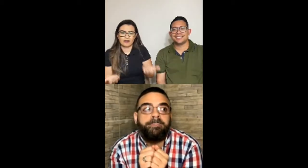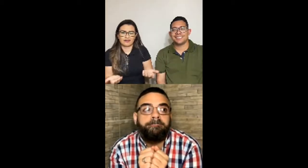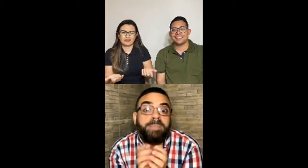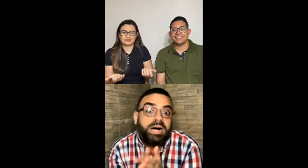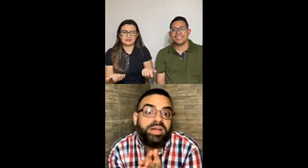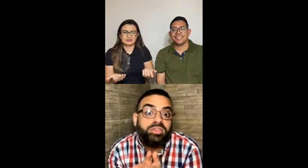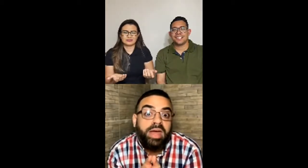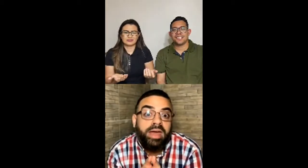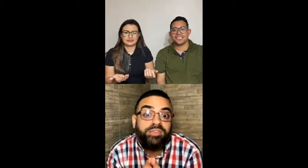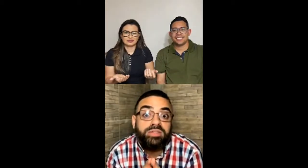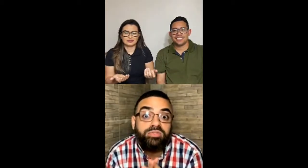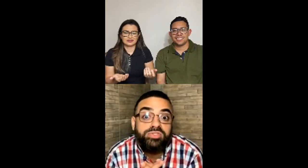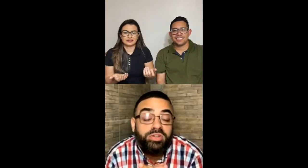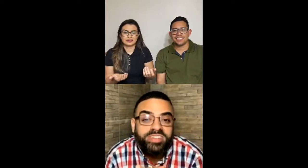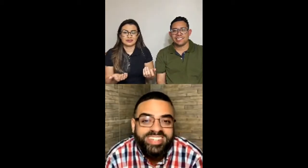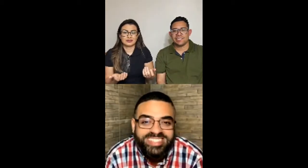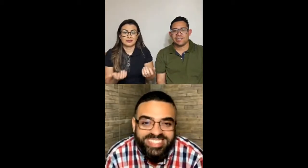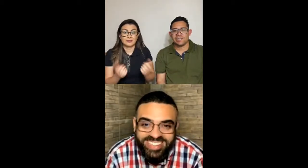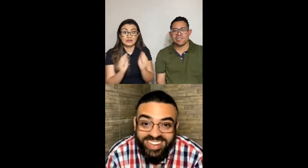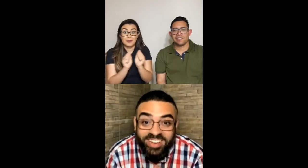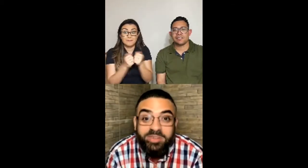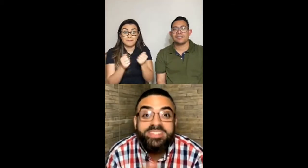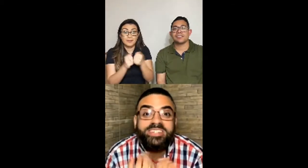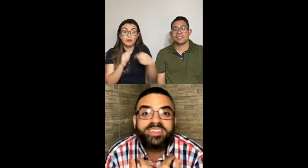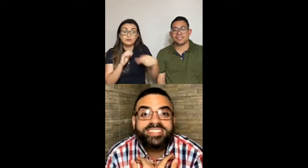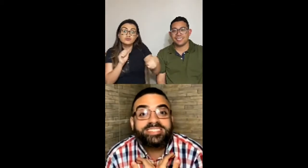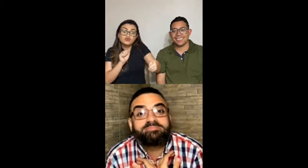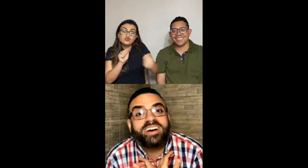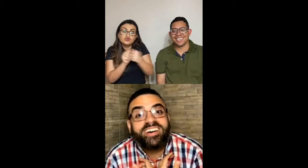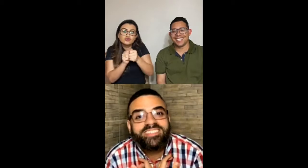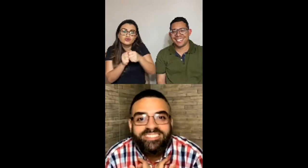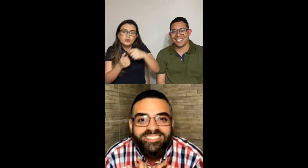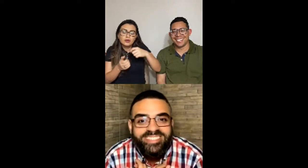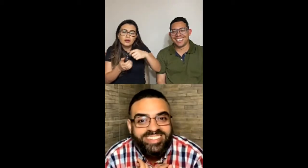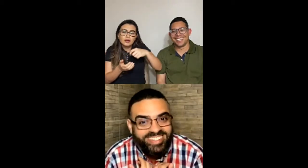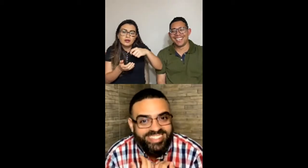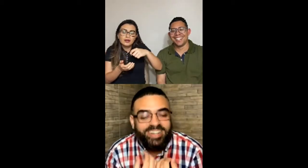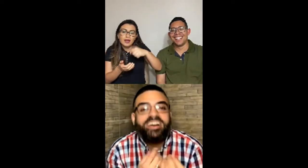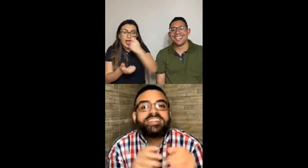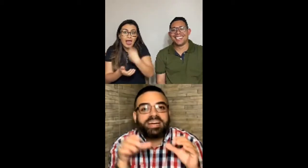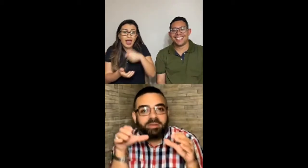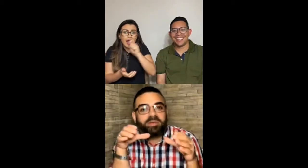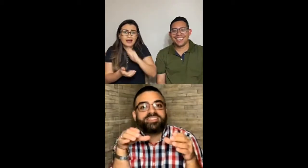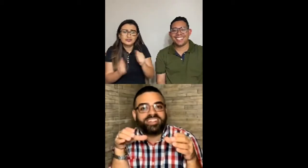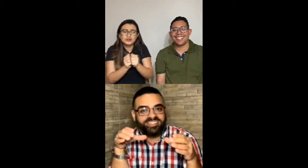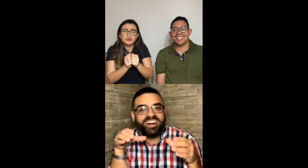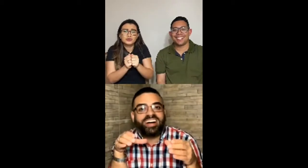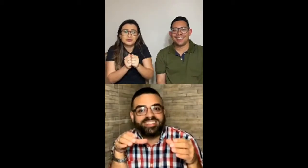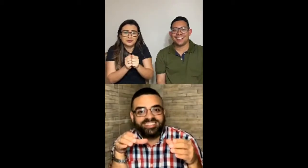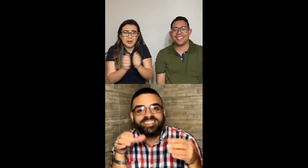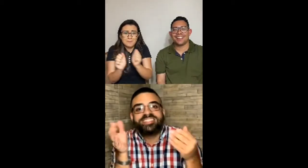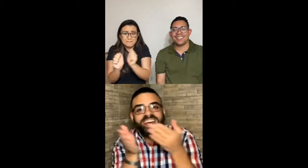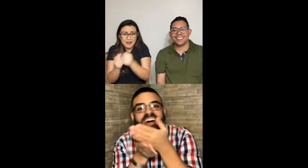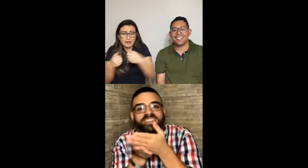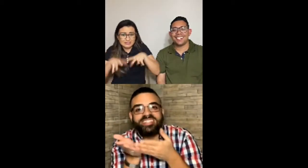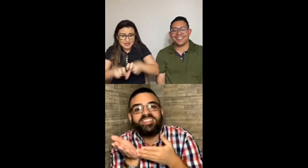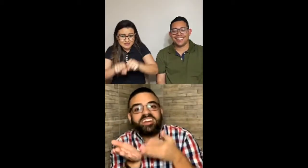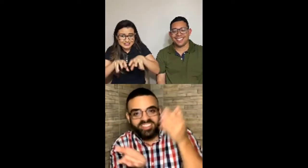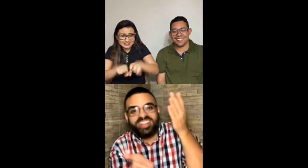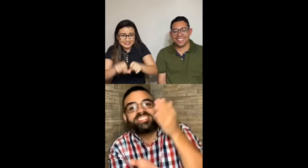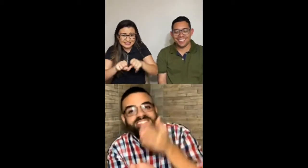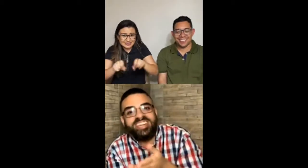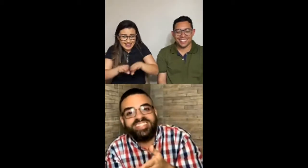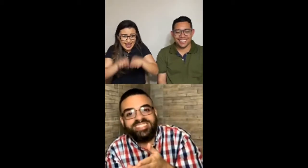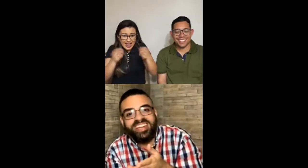manhã, tailandês come pão feito com sorvete. Eu comi sorvete com